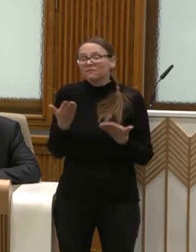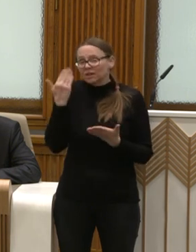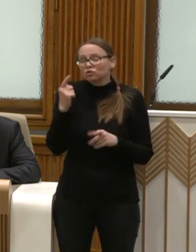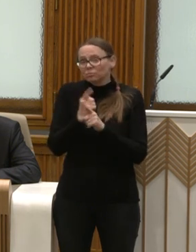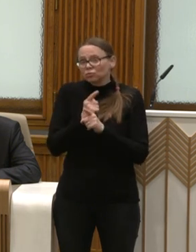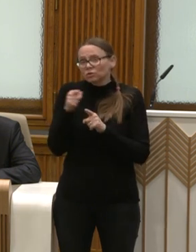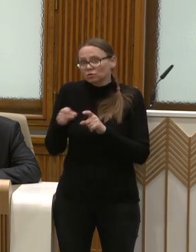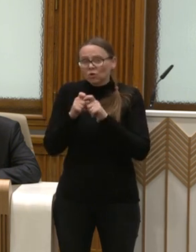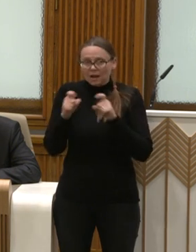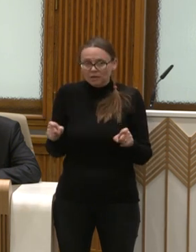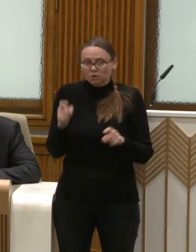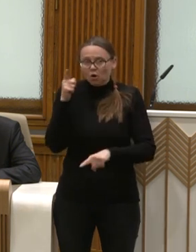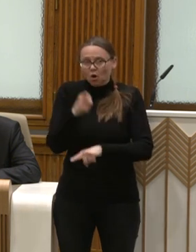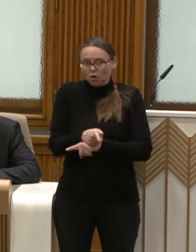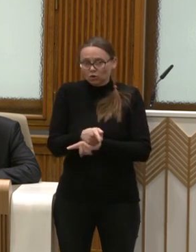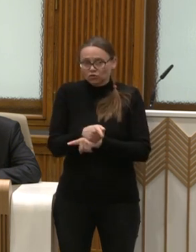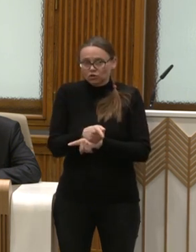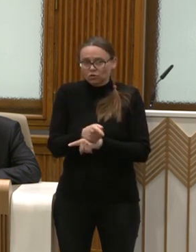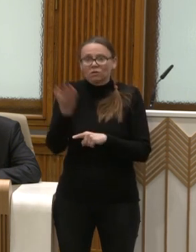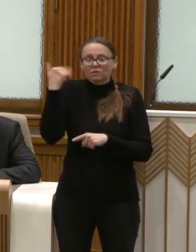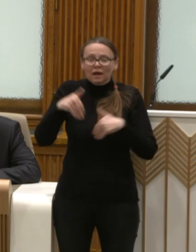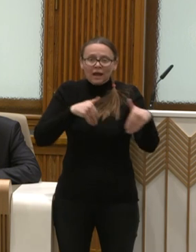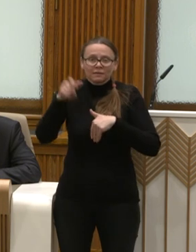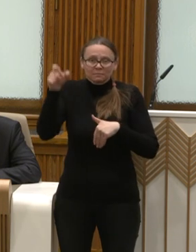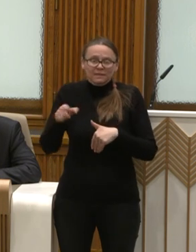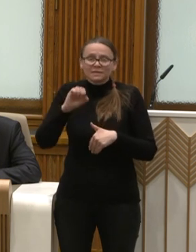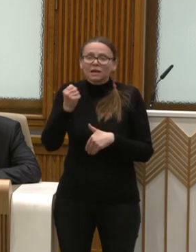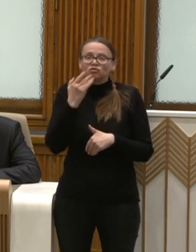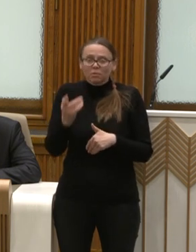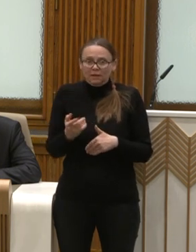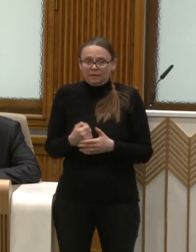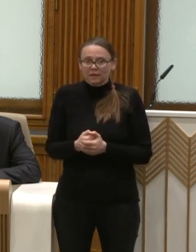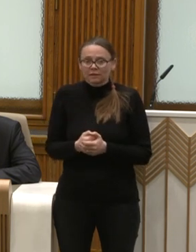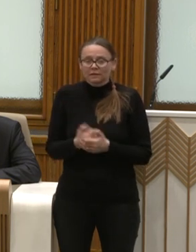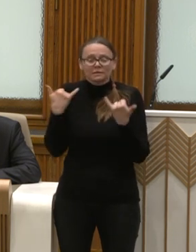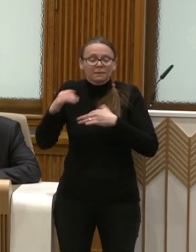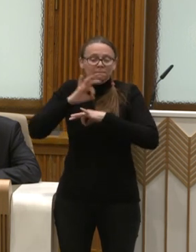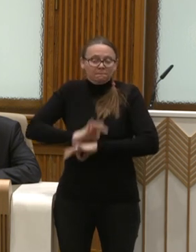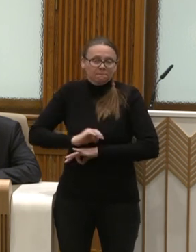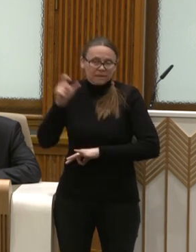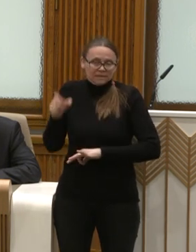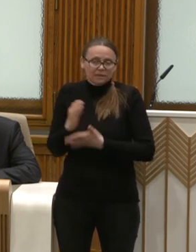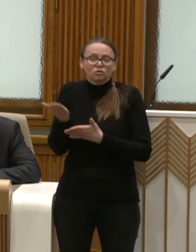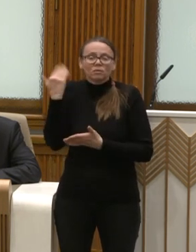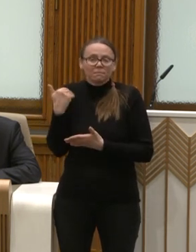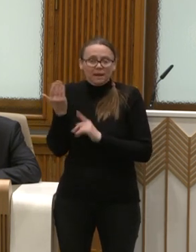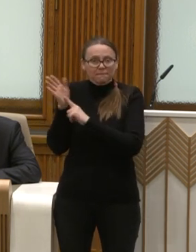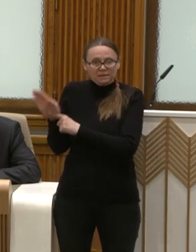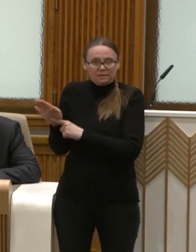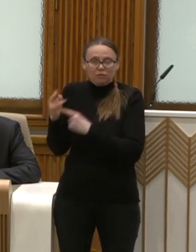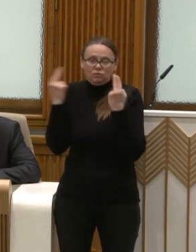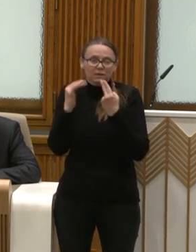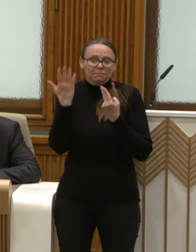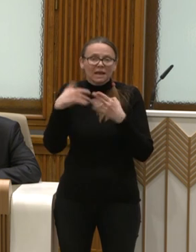to razlog odločitev takrat ministra Šabedra. Zdaj, predsednik je že prej predstavil, seveda, da je bila sprejeta